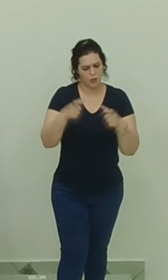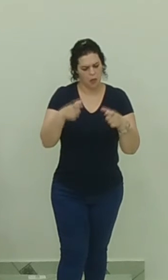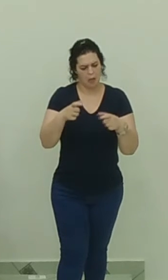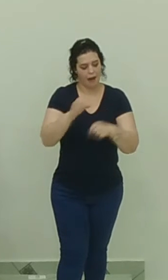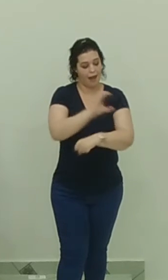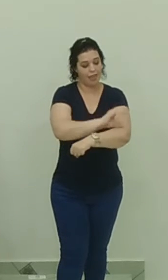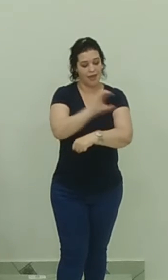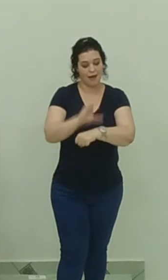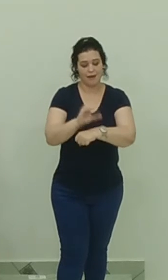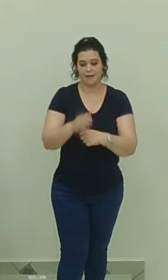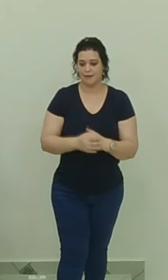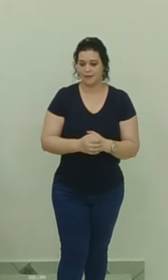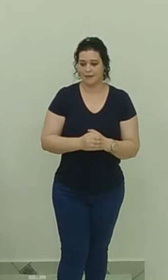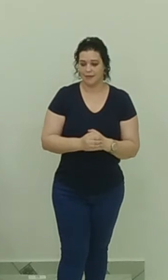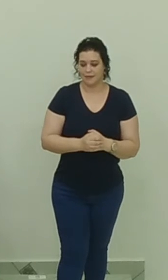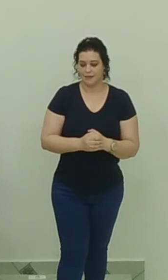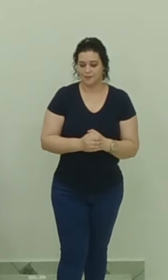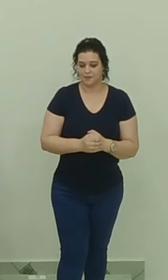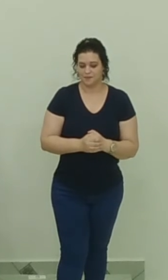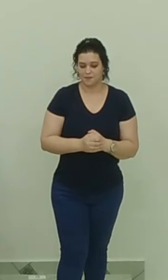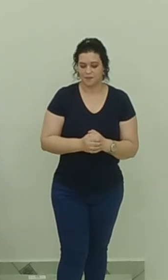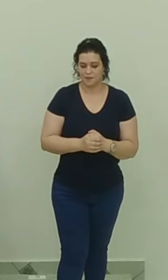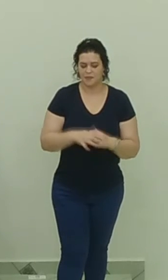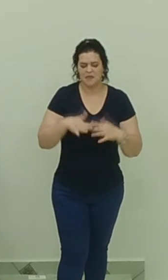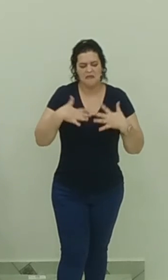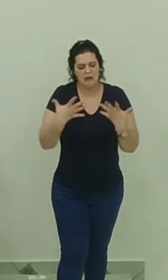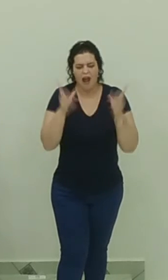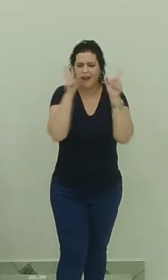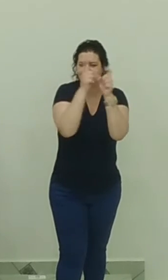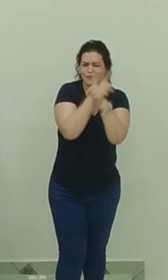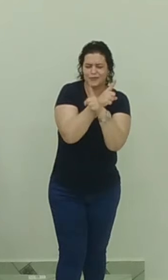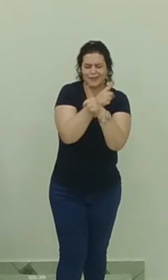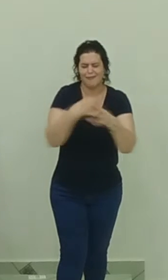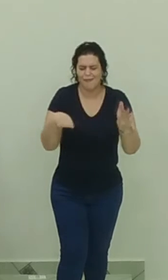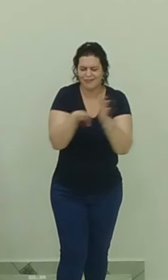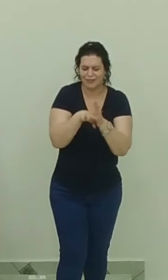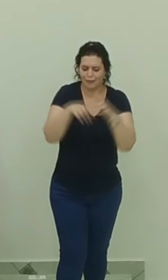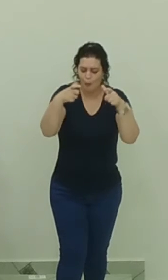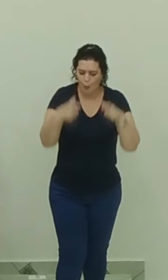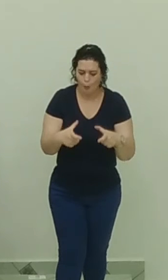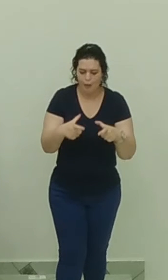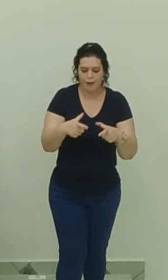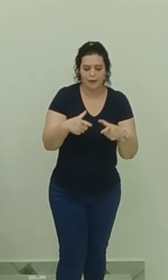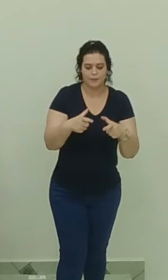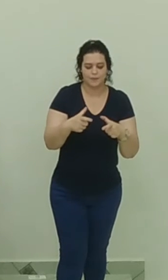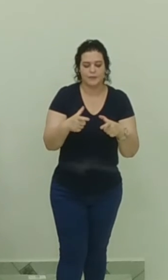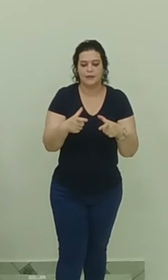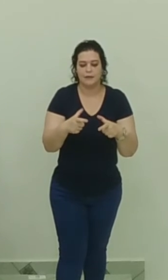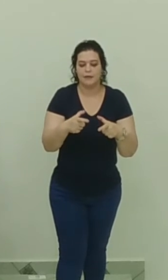sua dificuldade que ele teve que vencer até chegar nessa terra